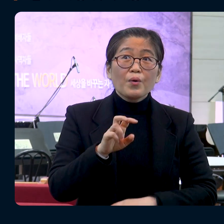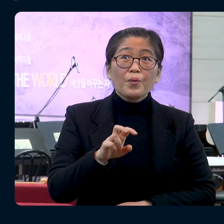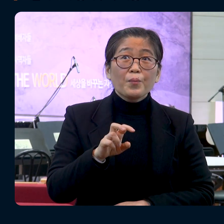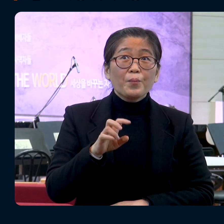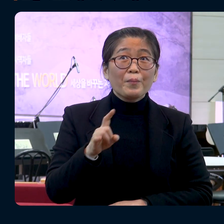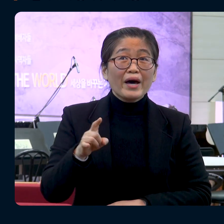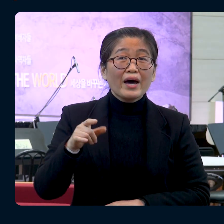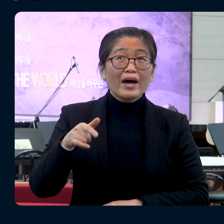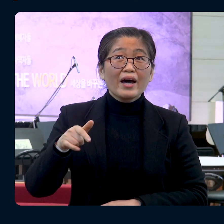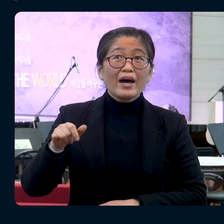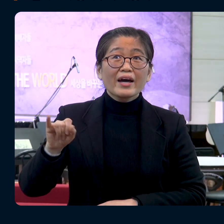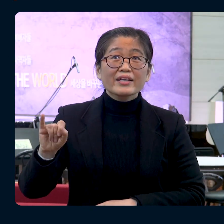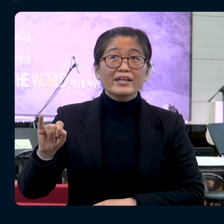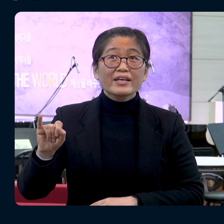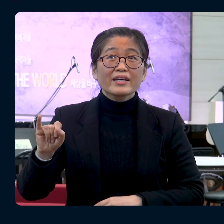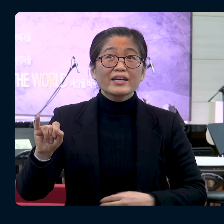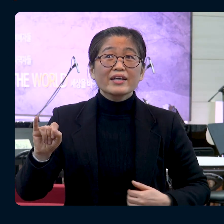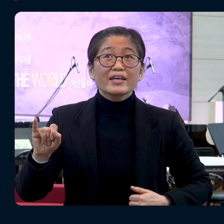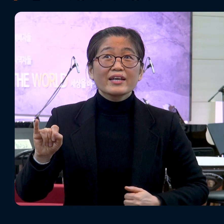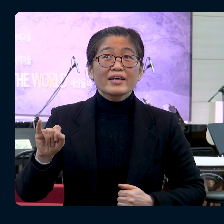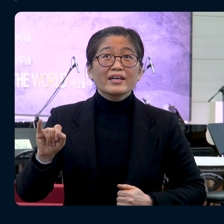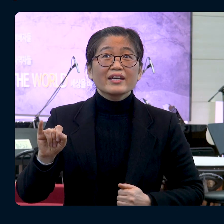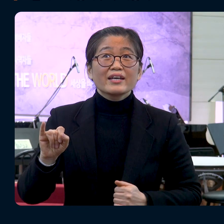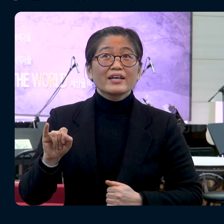걸 전문용어로 맥기라고 하는 겁니다.